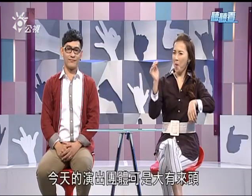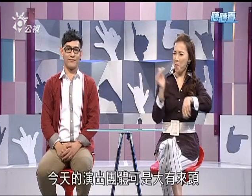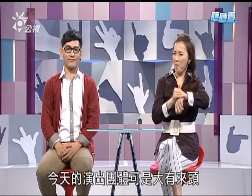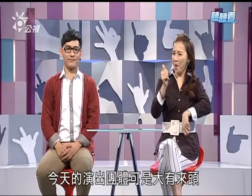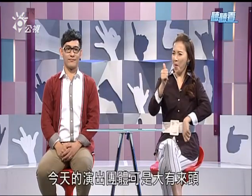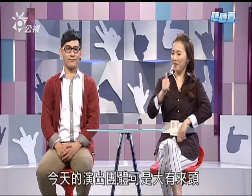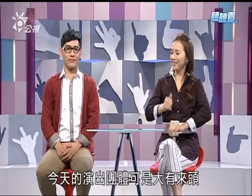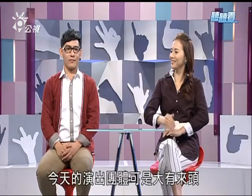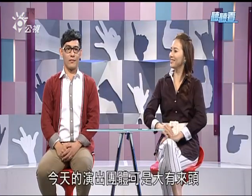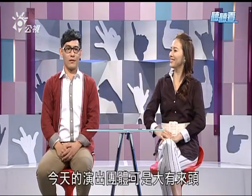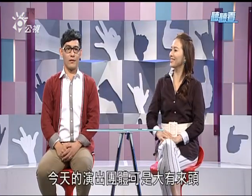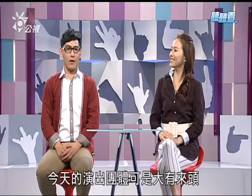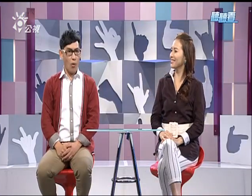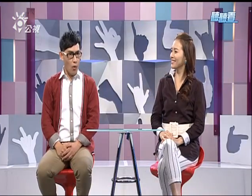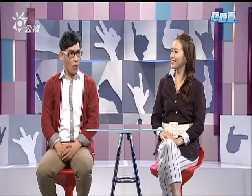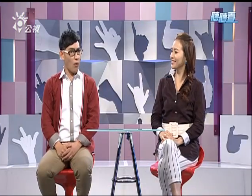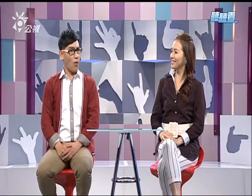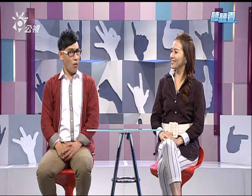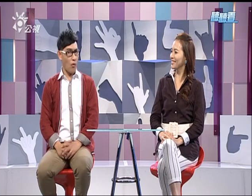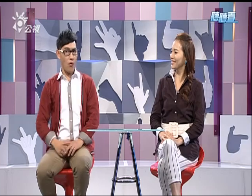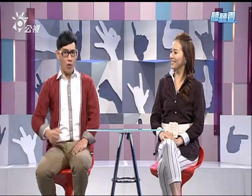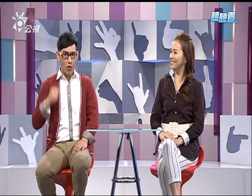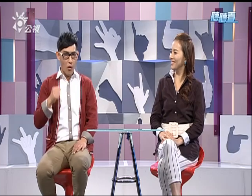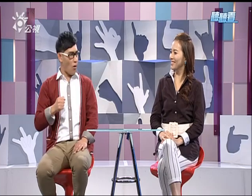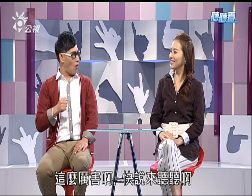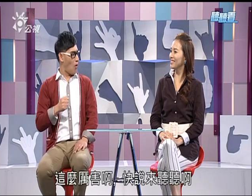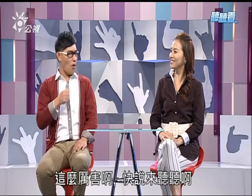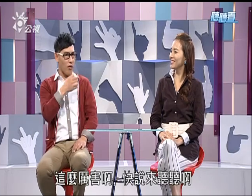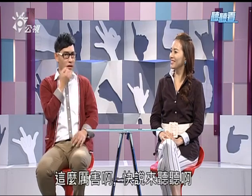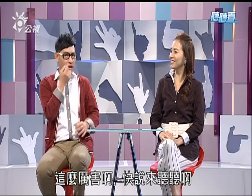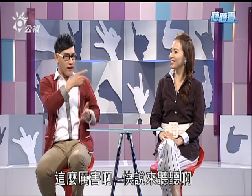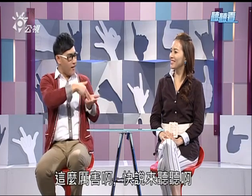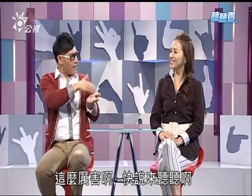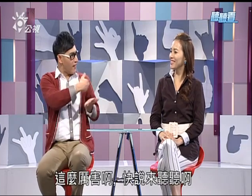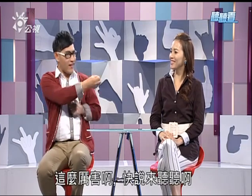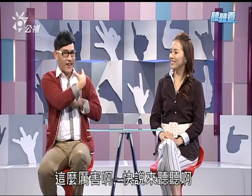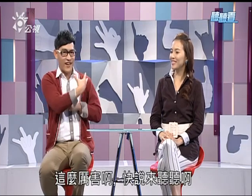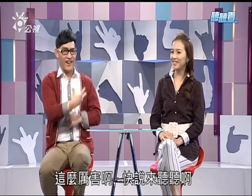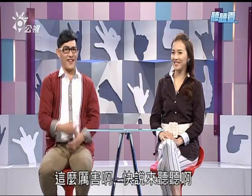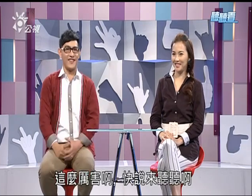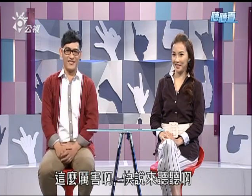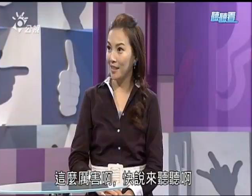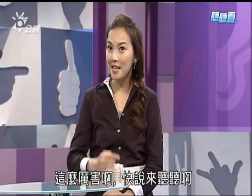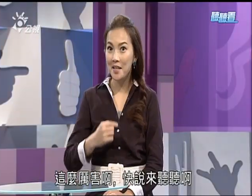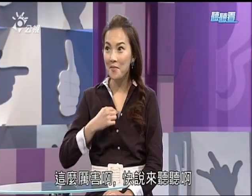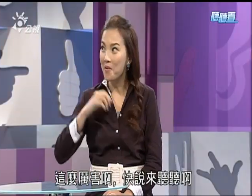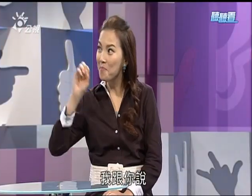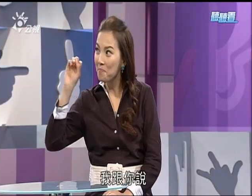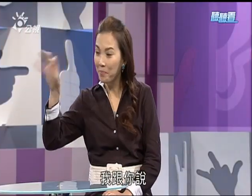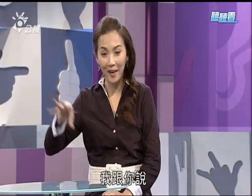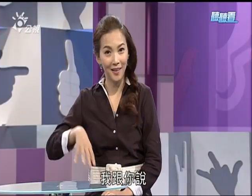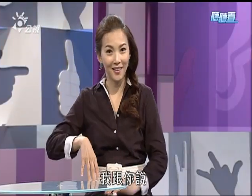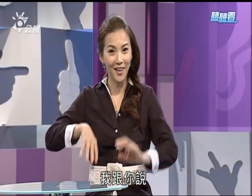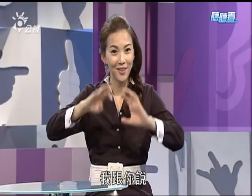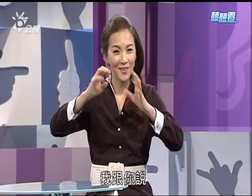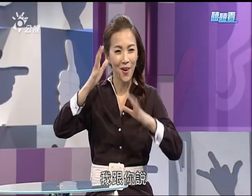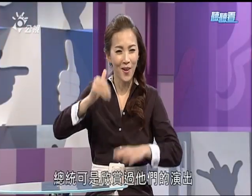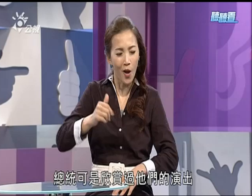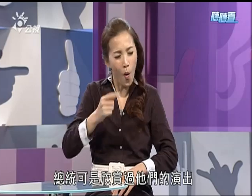是大有来头。 哦，这么厉害啊，快说来听听啊。 我跟你说，总统